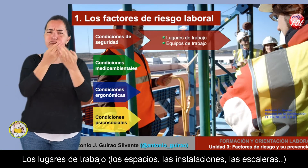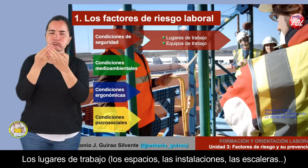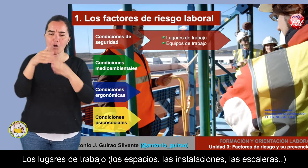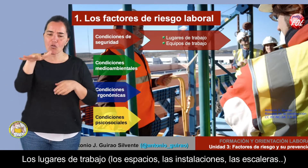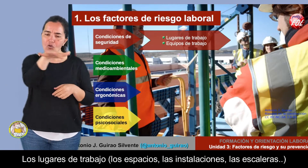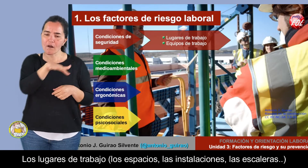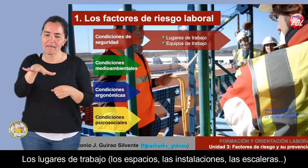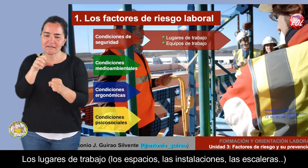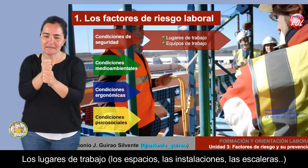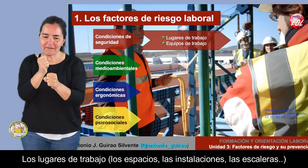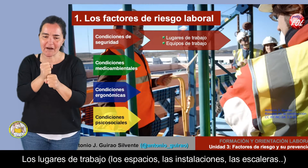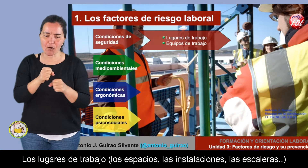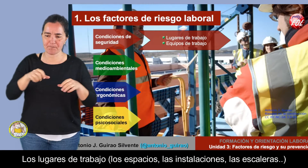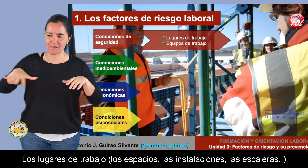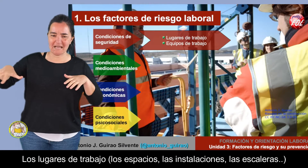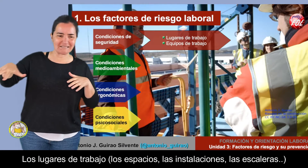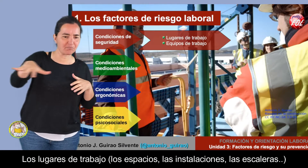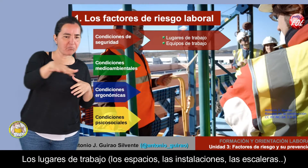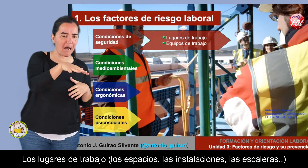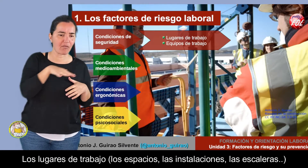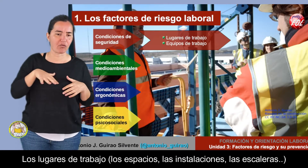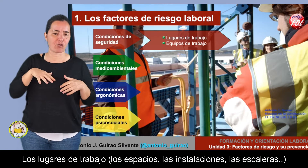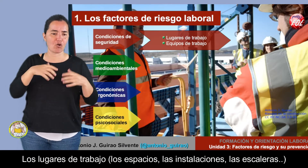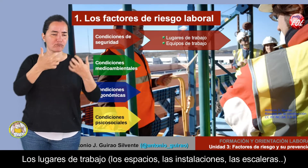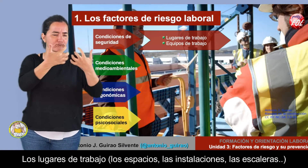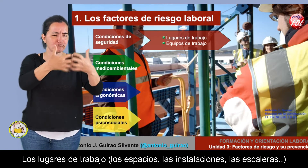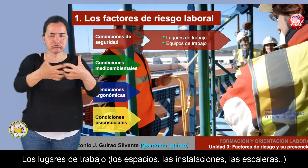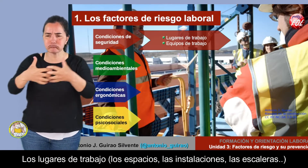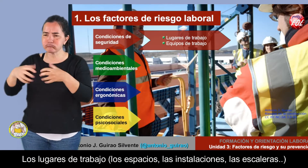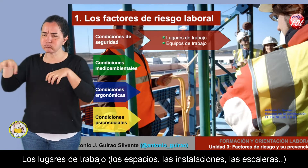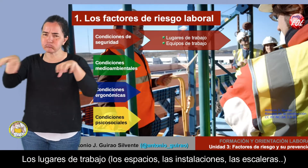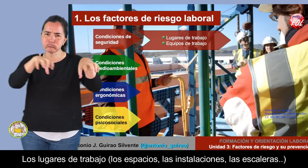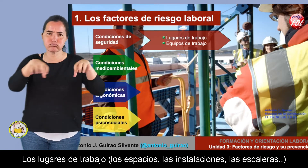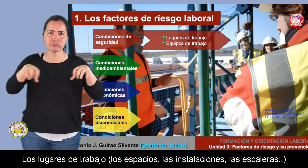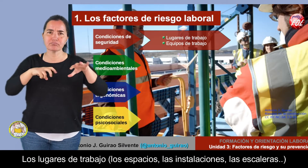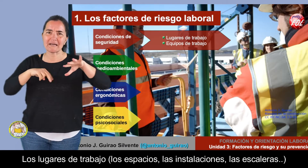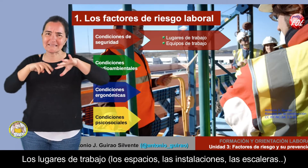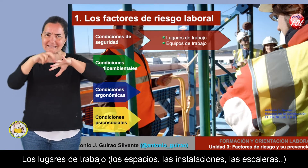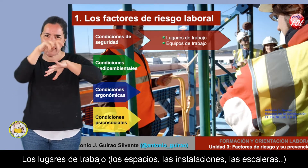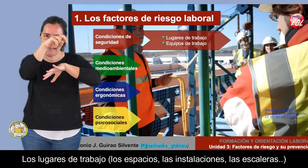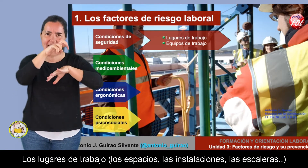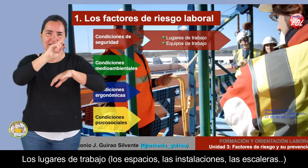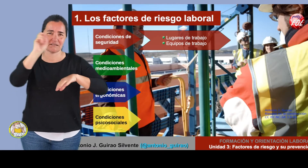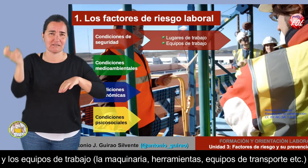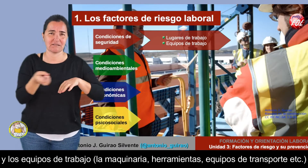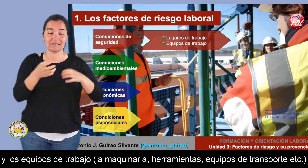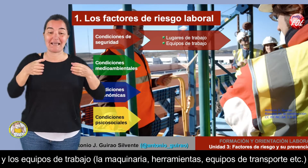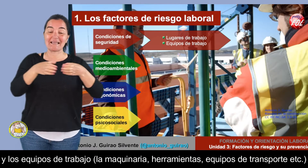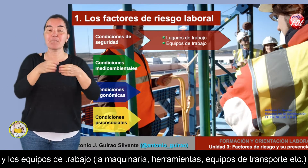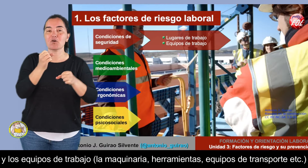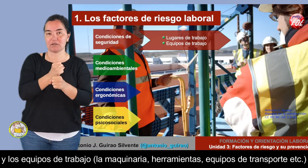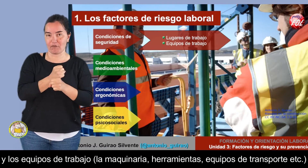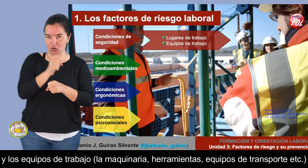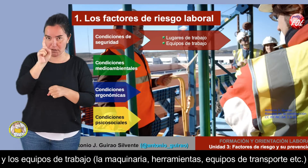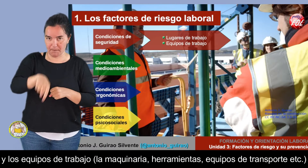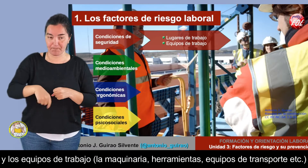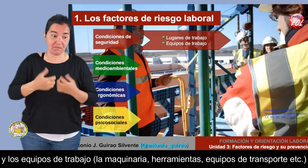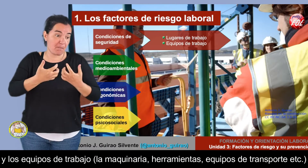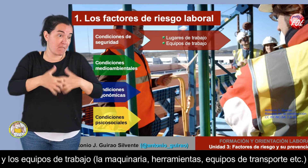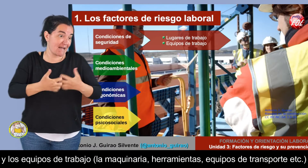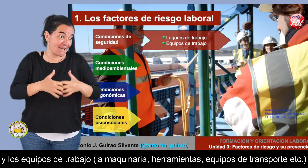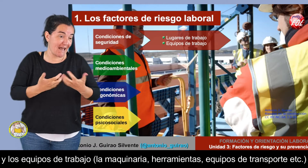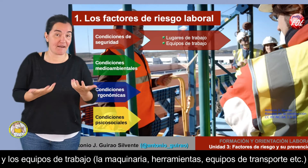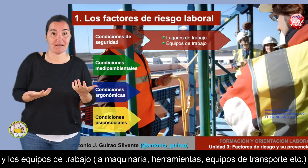los lugares de trabajo, como los espacios, las instalaciones, las escaleras y los equipos de trabajo,